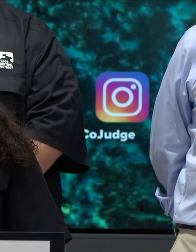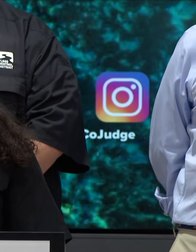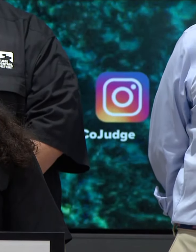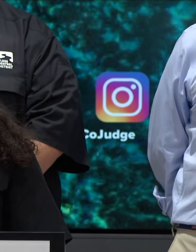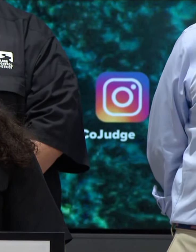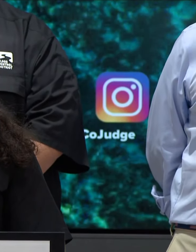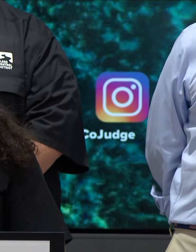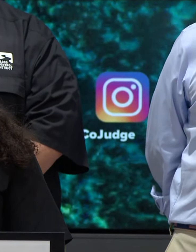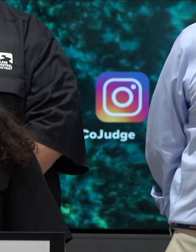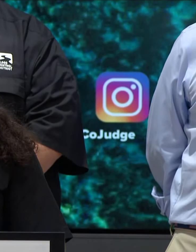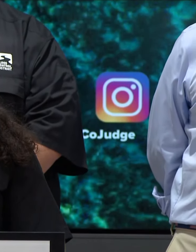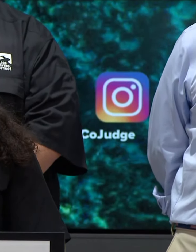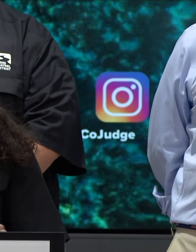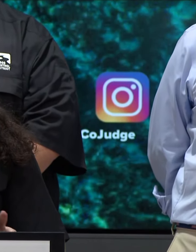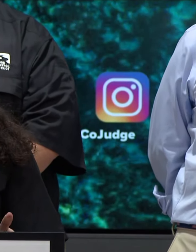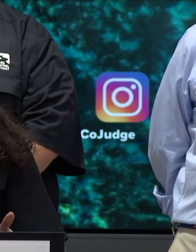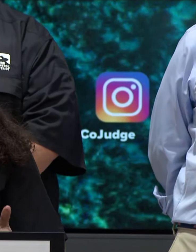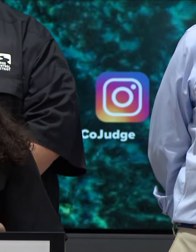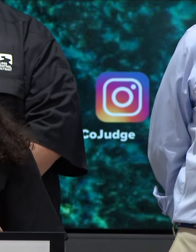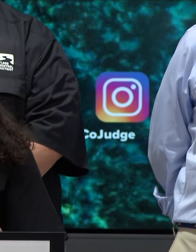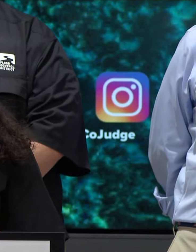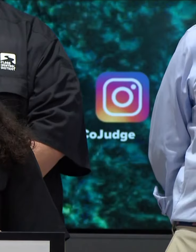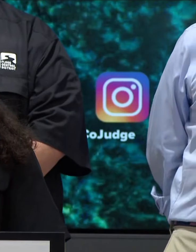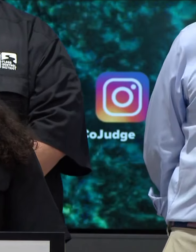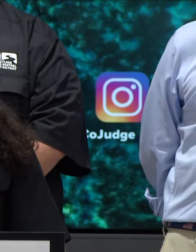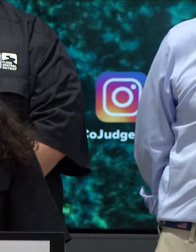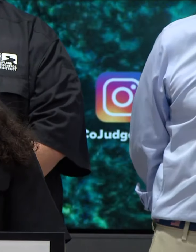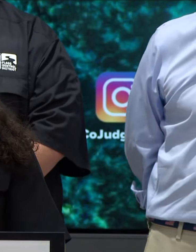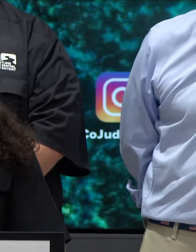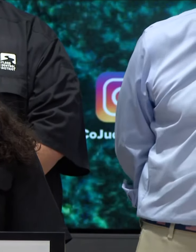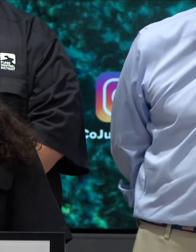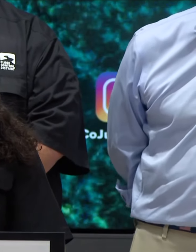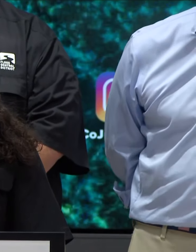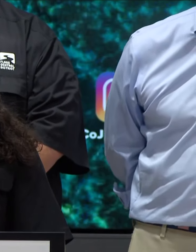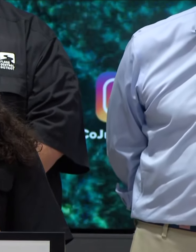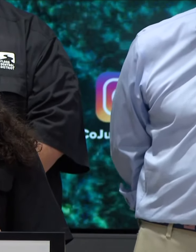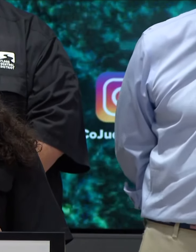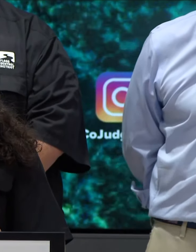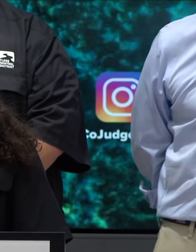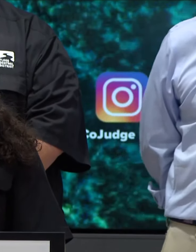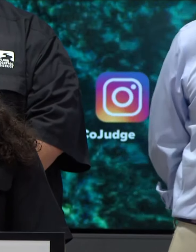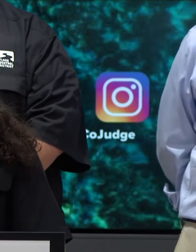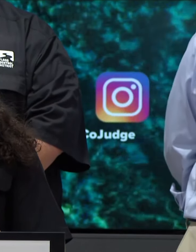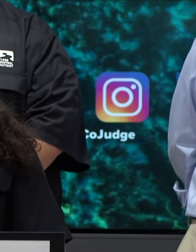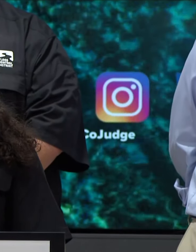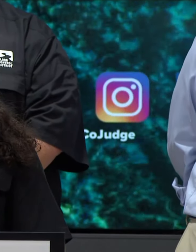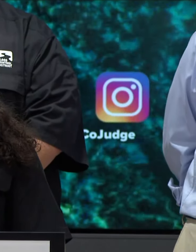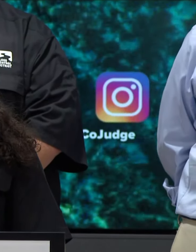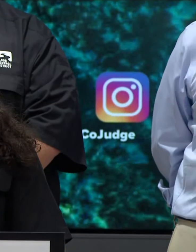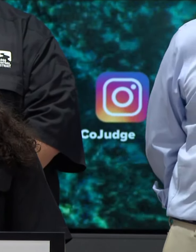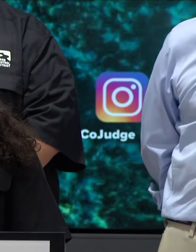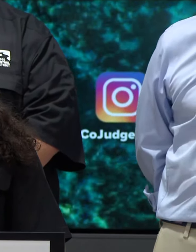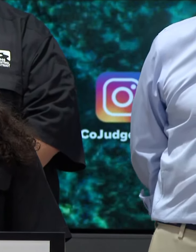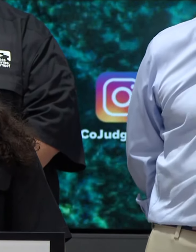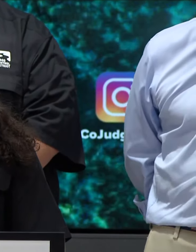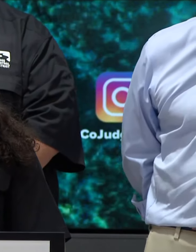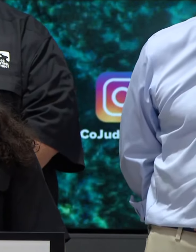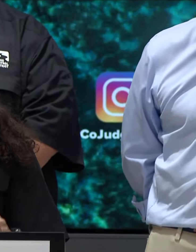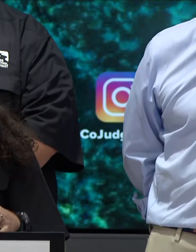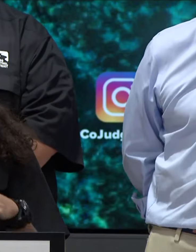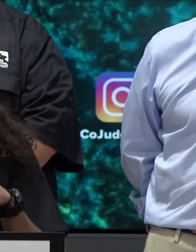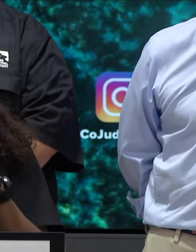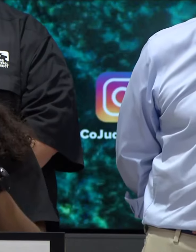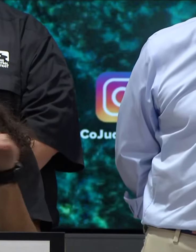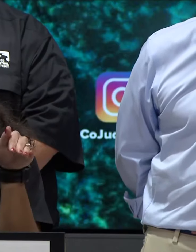para esta temporada de huracanes. Durante esta temporada de huracanes debemos tener el tanque del automóvil